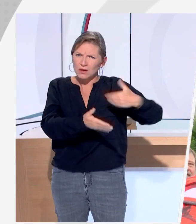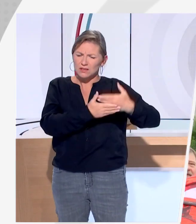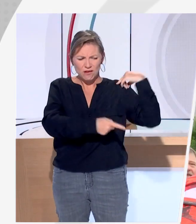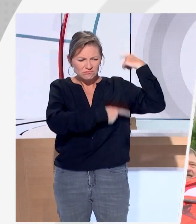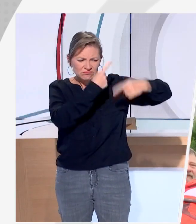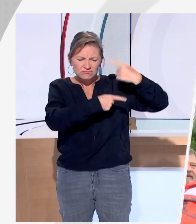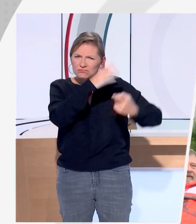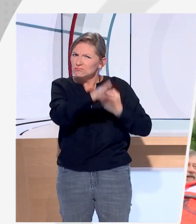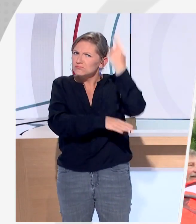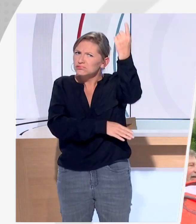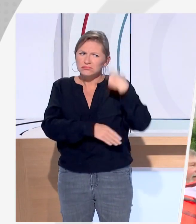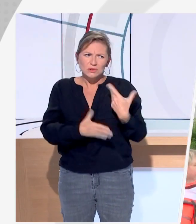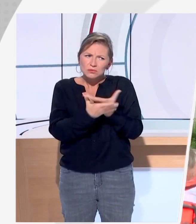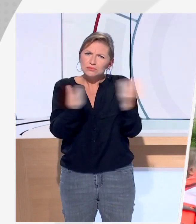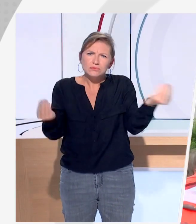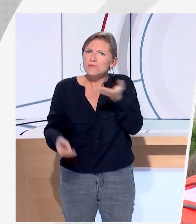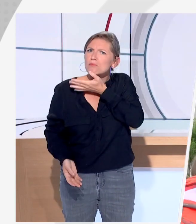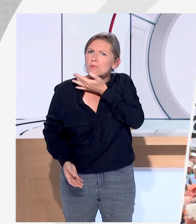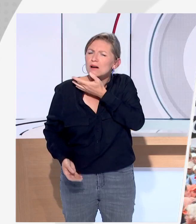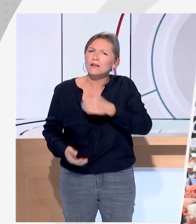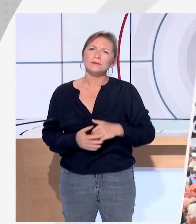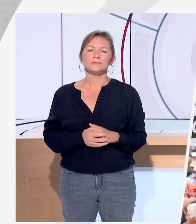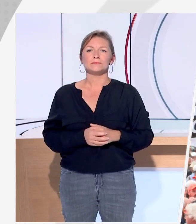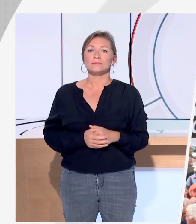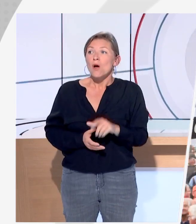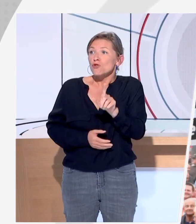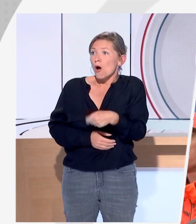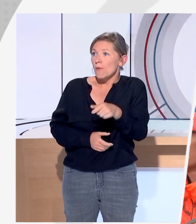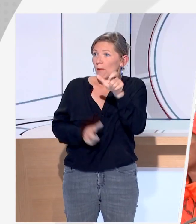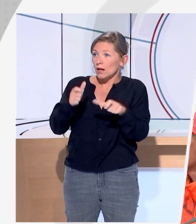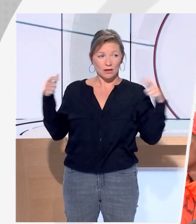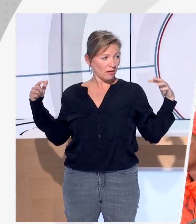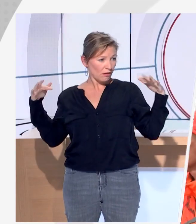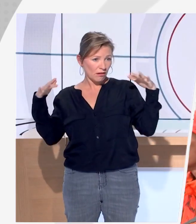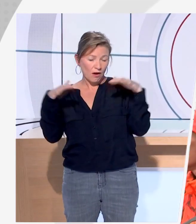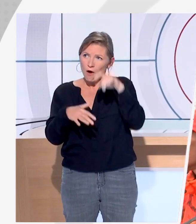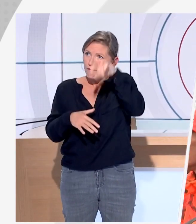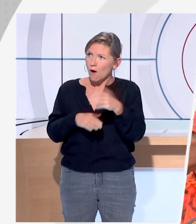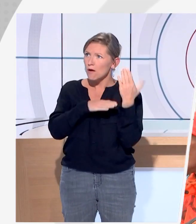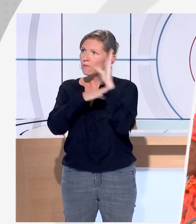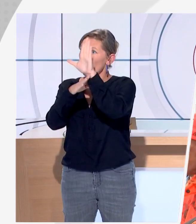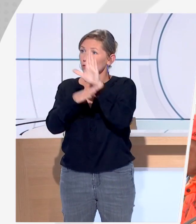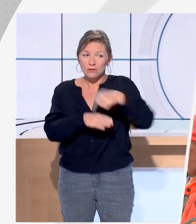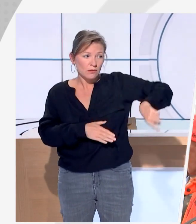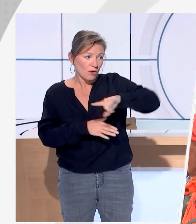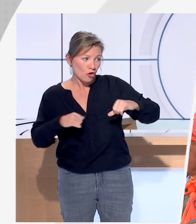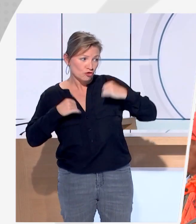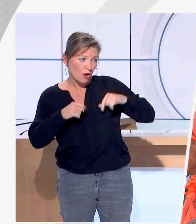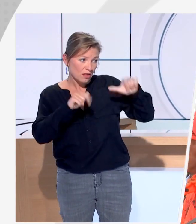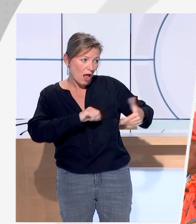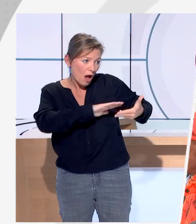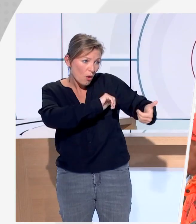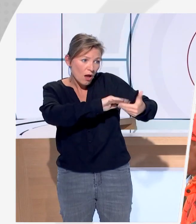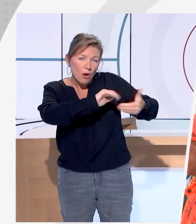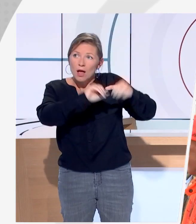qui perdurent et qui ne peuvent pas finir. C'est normal qu'il y ait autant de monde, il faut qu'il y ait du monde. Et quand on voit la population, il y a plein de jeunes, la relève